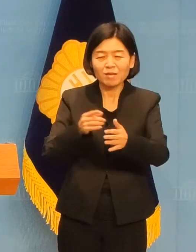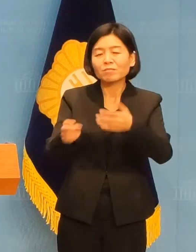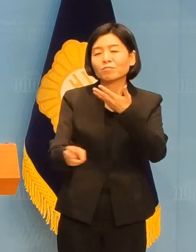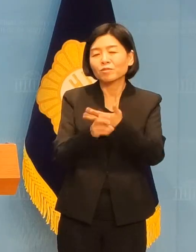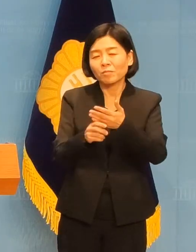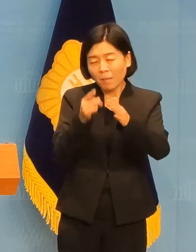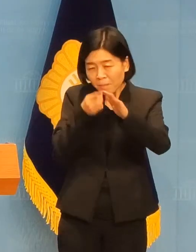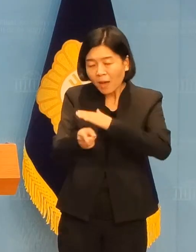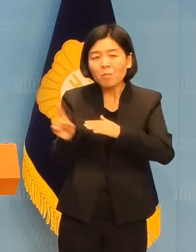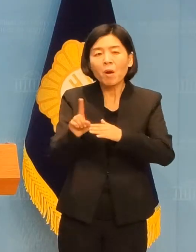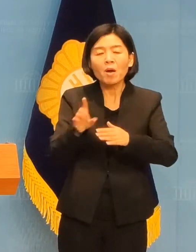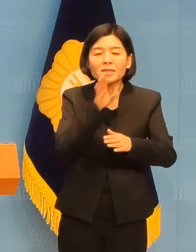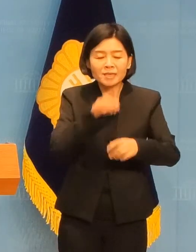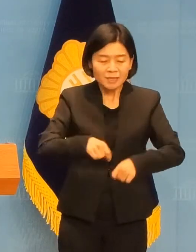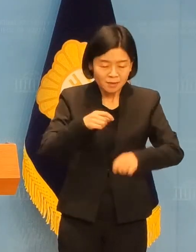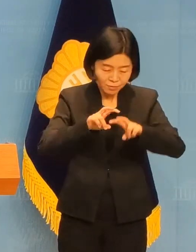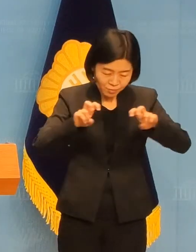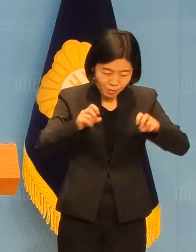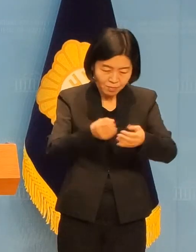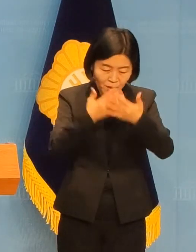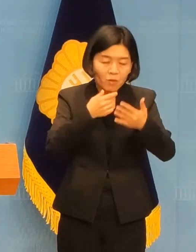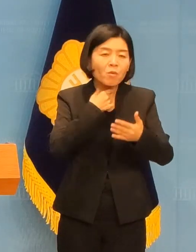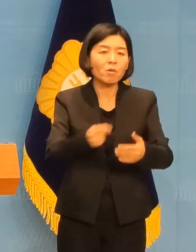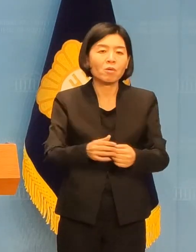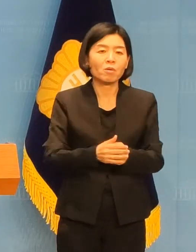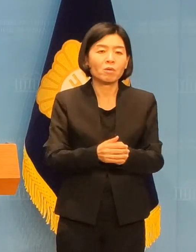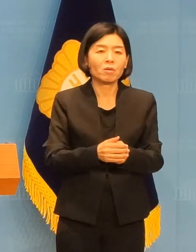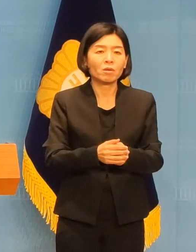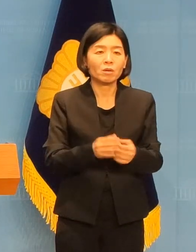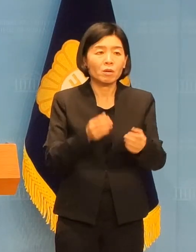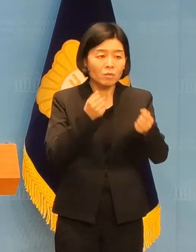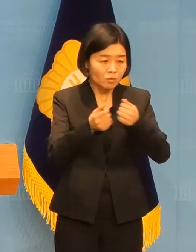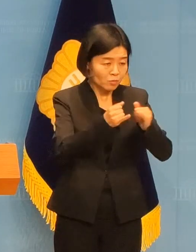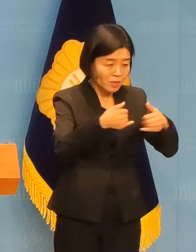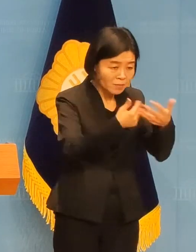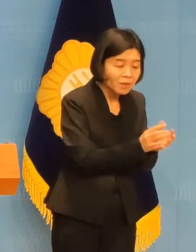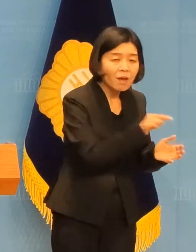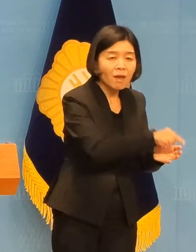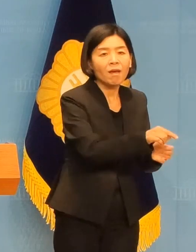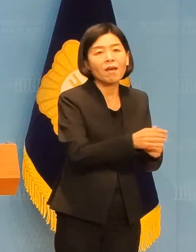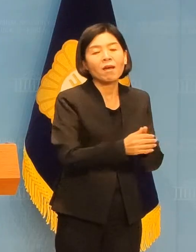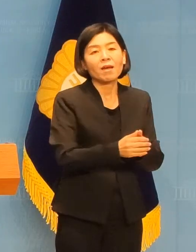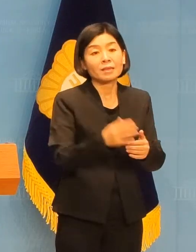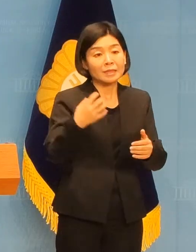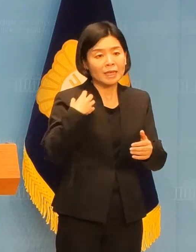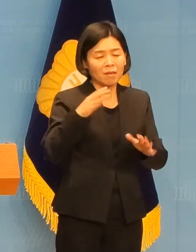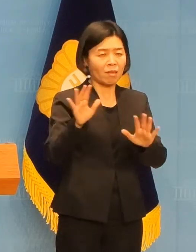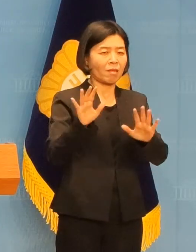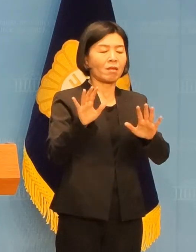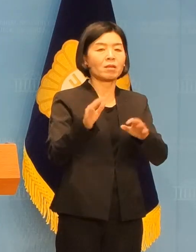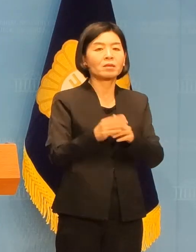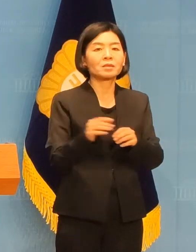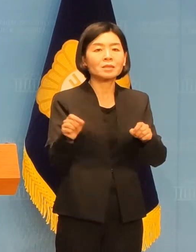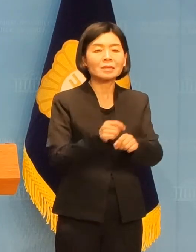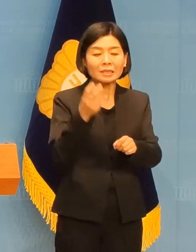규명이었습니다. 그러나 국민의힘은 끝까지 관련 책임을 회피하며